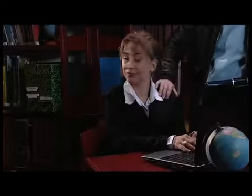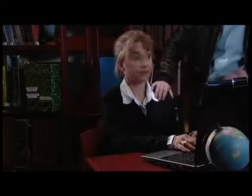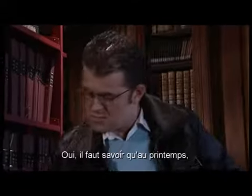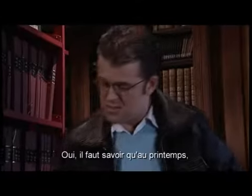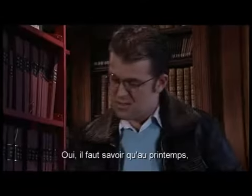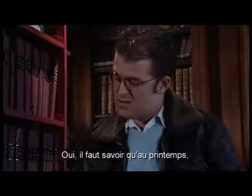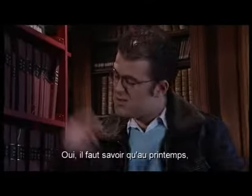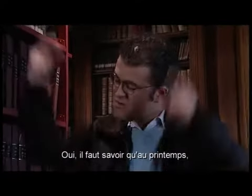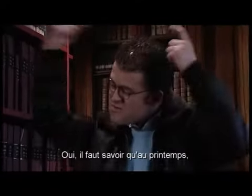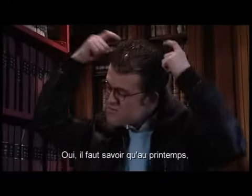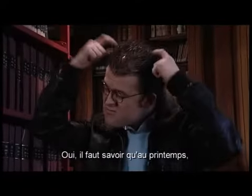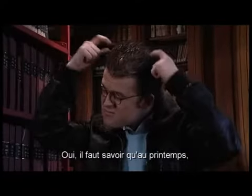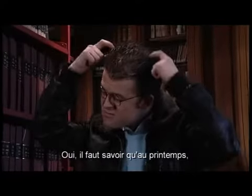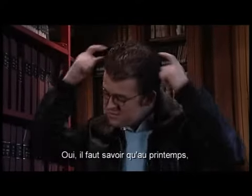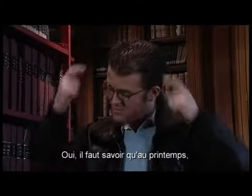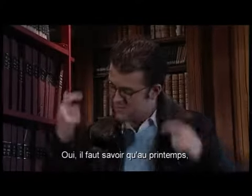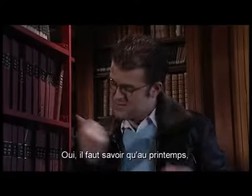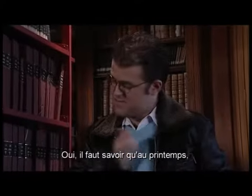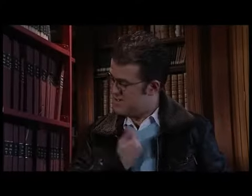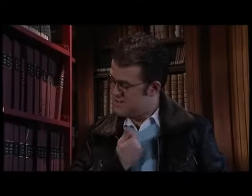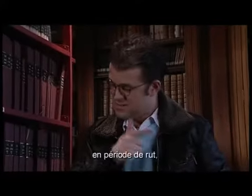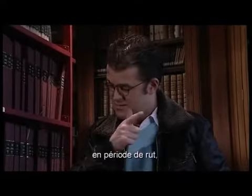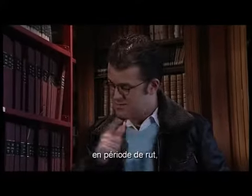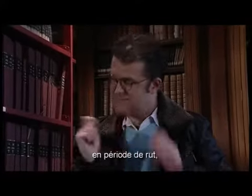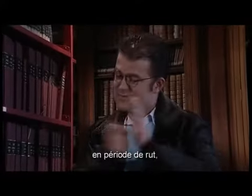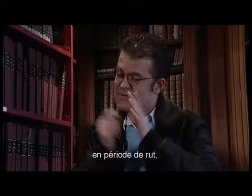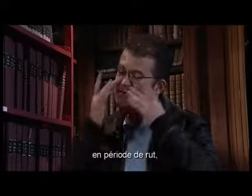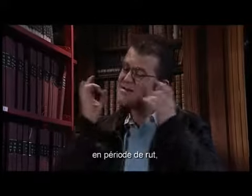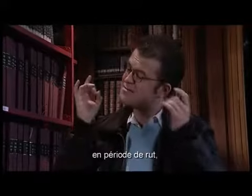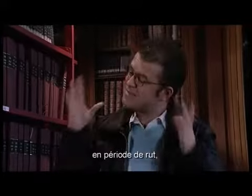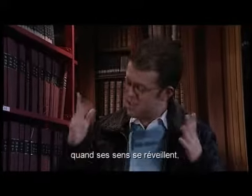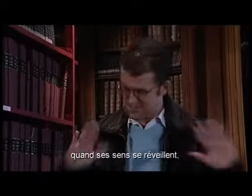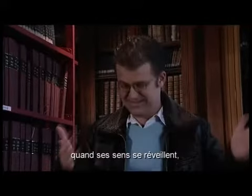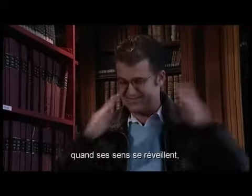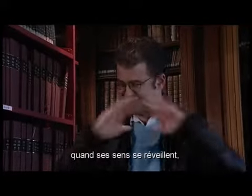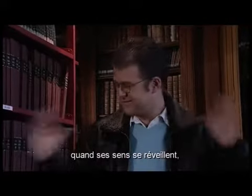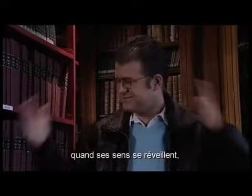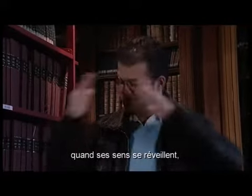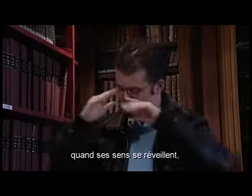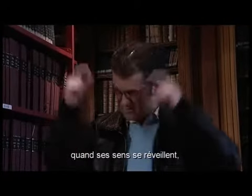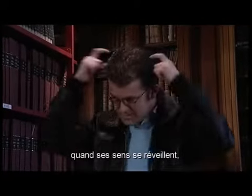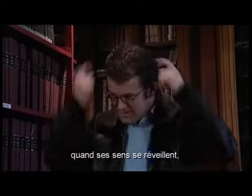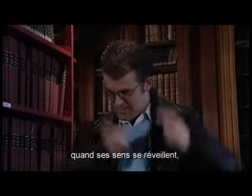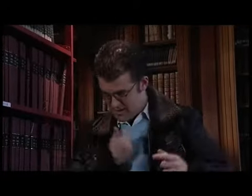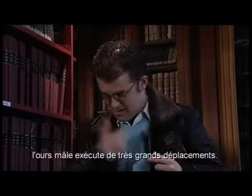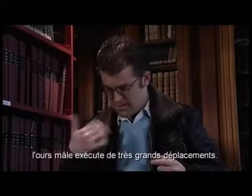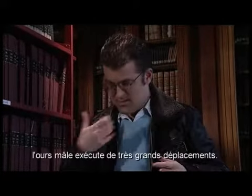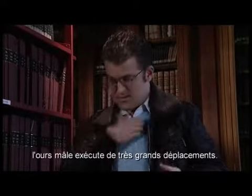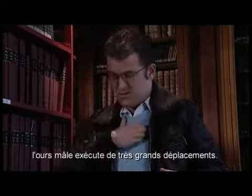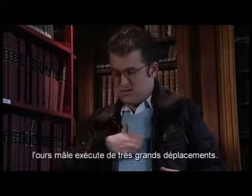Oui. Il faut savoir qu'au printemps, en période de rut, quand ses sens se réveillent, l'ours mâle exécute